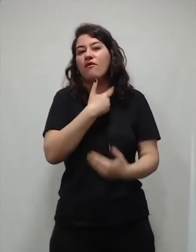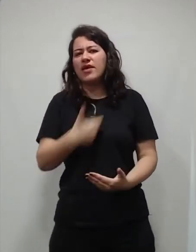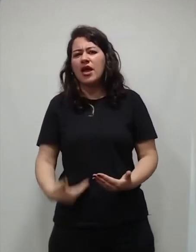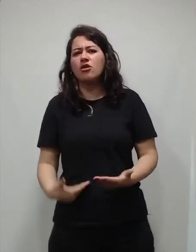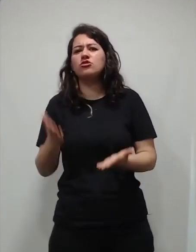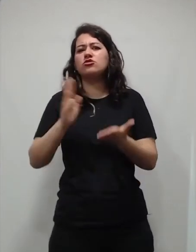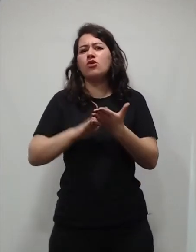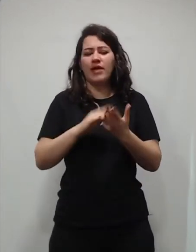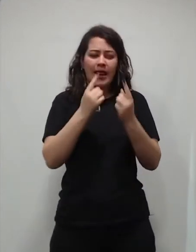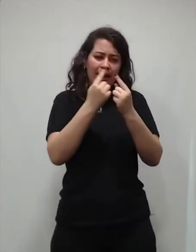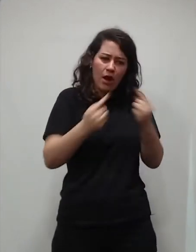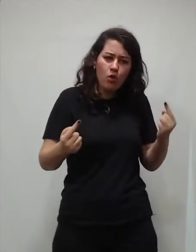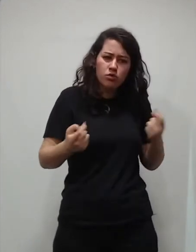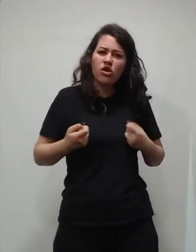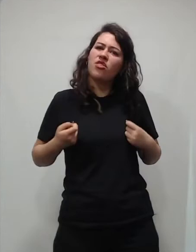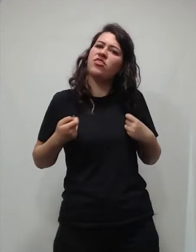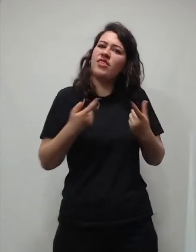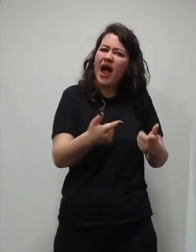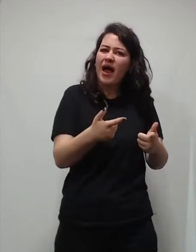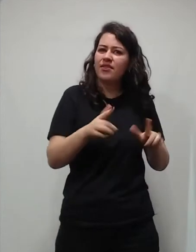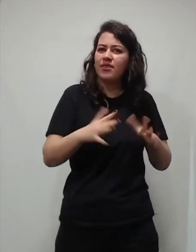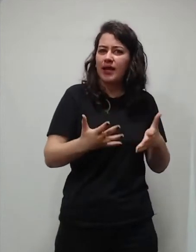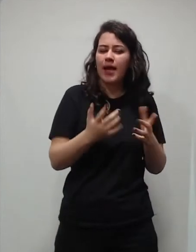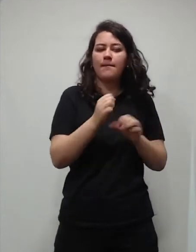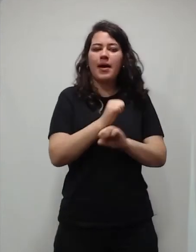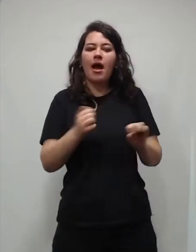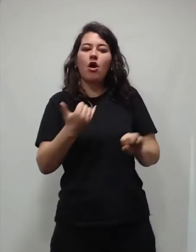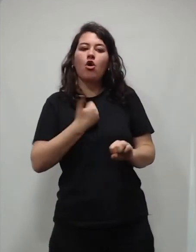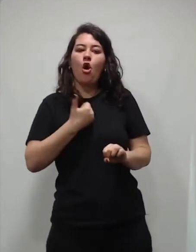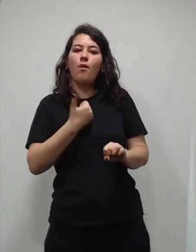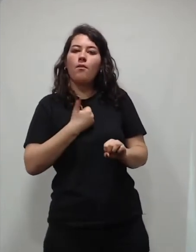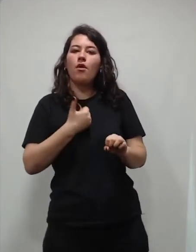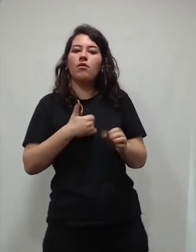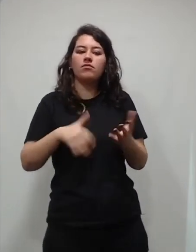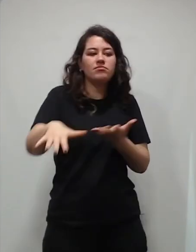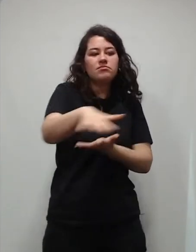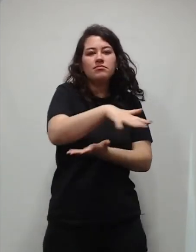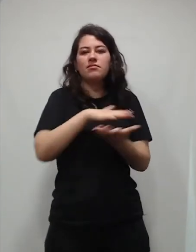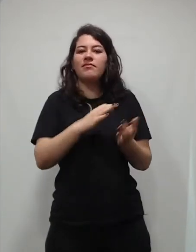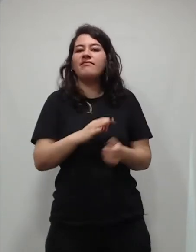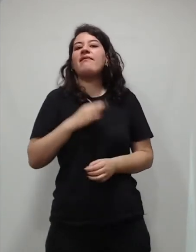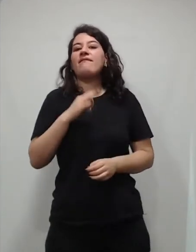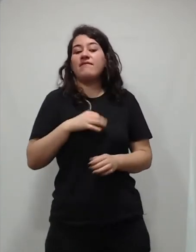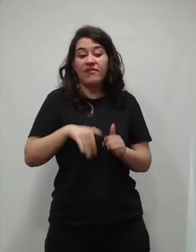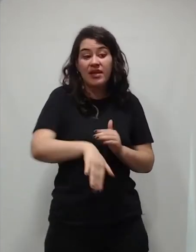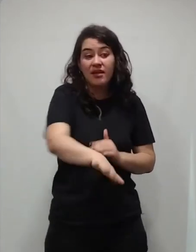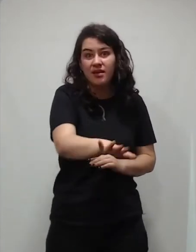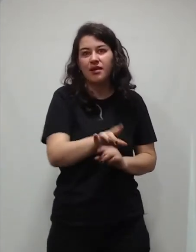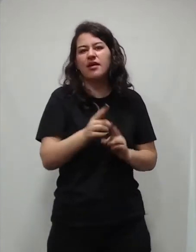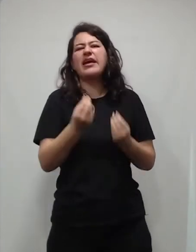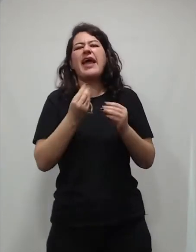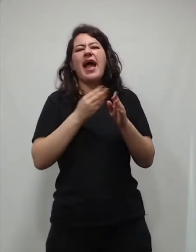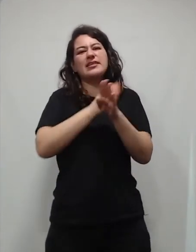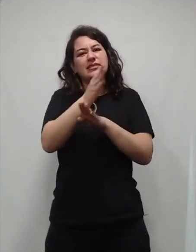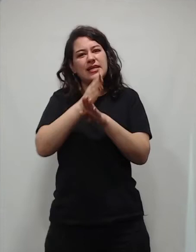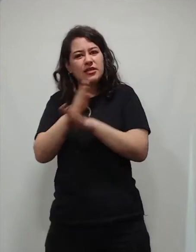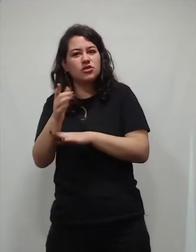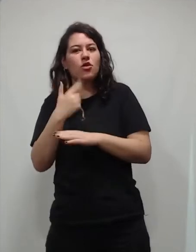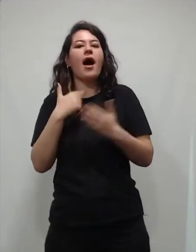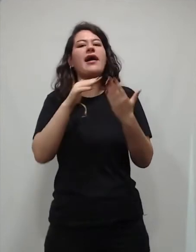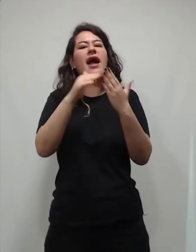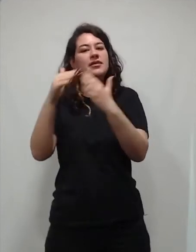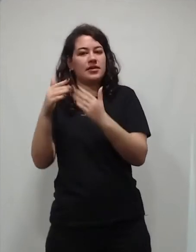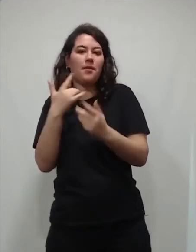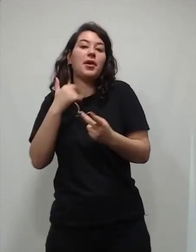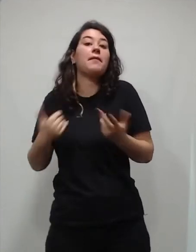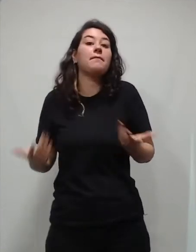qué recursos se van a poner disponibles para el cómo vivir la sociedad. qué acceso vamos a tener a la